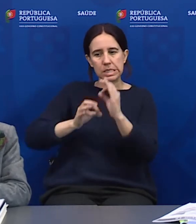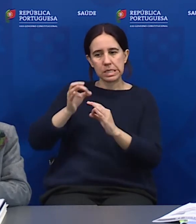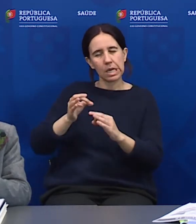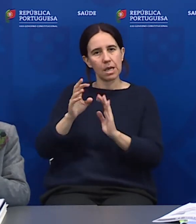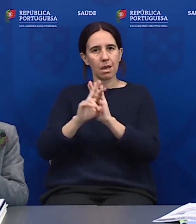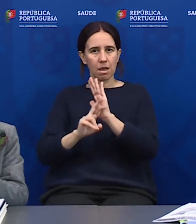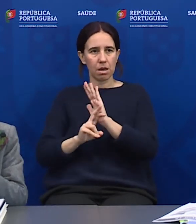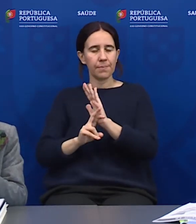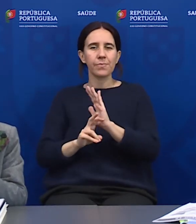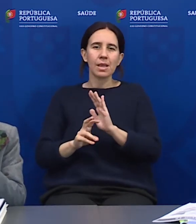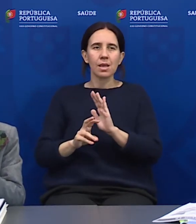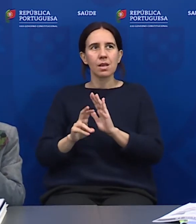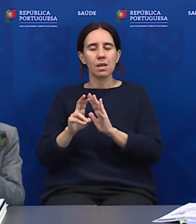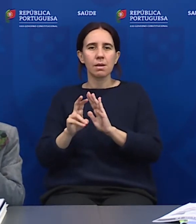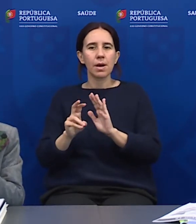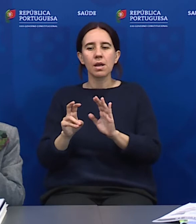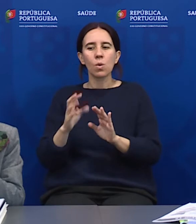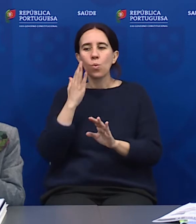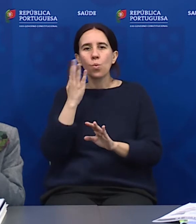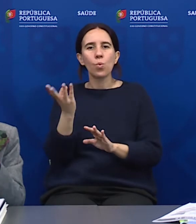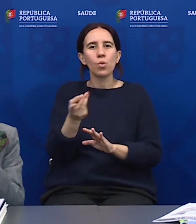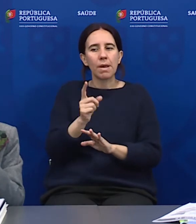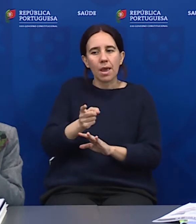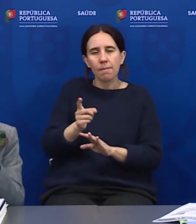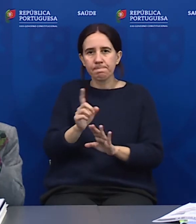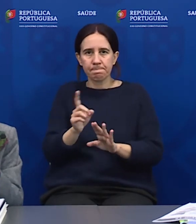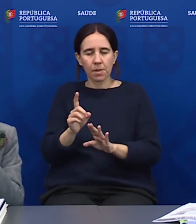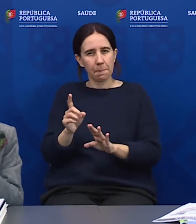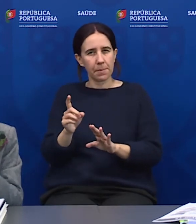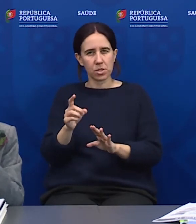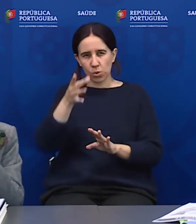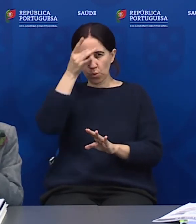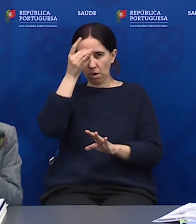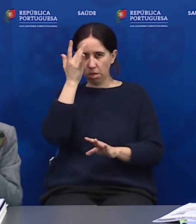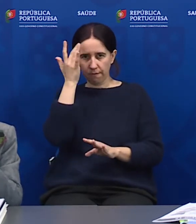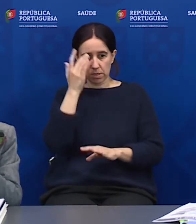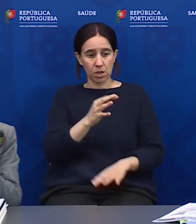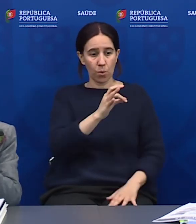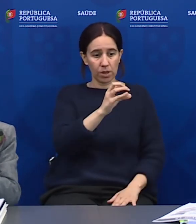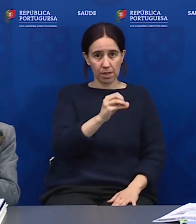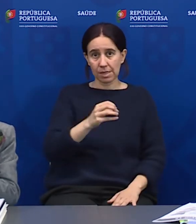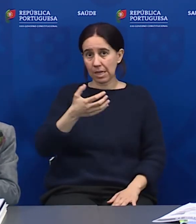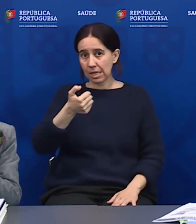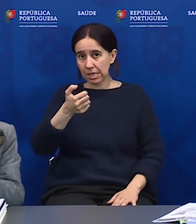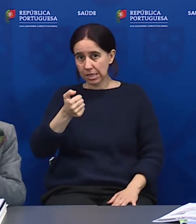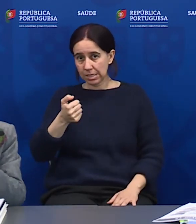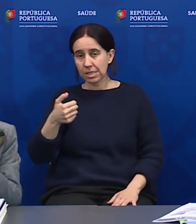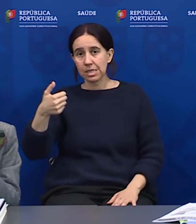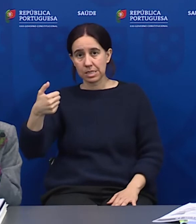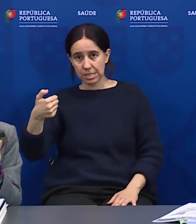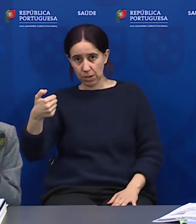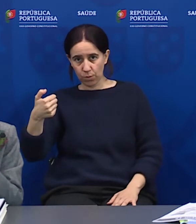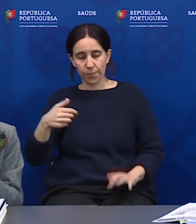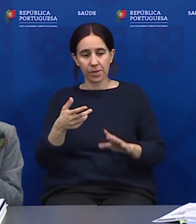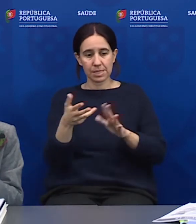aquela regra que não é exatamente o número, pode não ser exatamente esse, mas é fácil de decorar. 80-15-5. Cerca